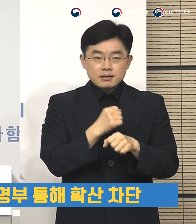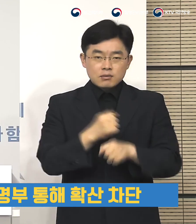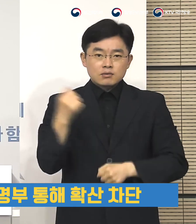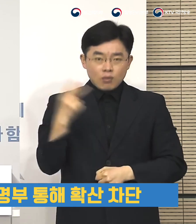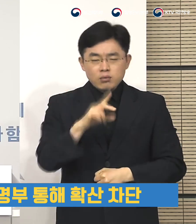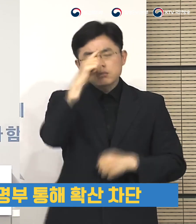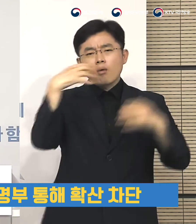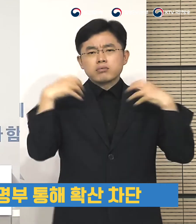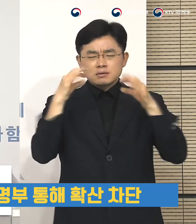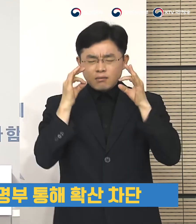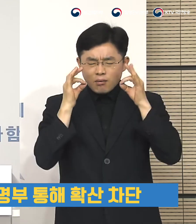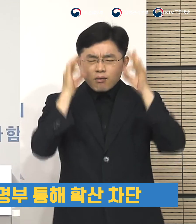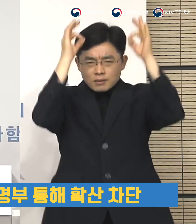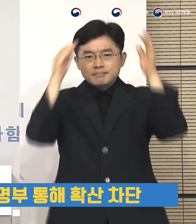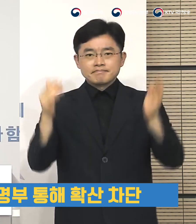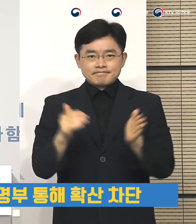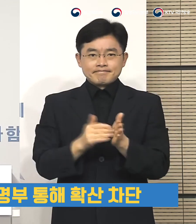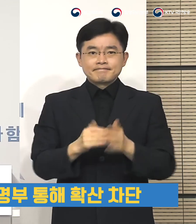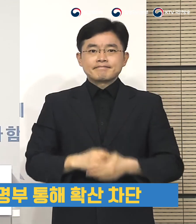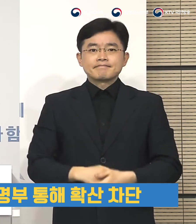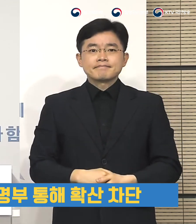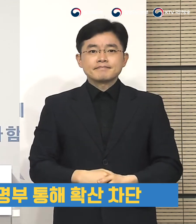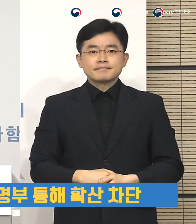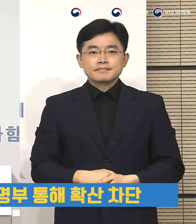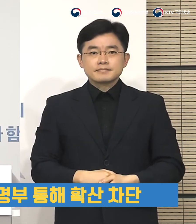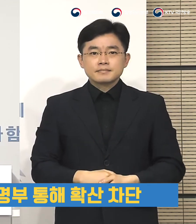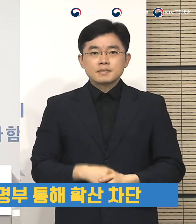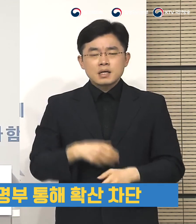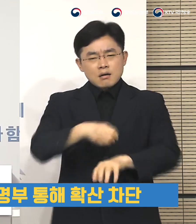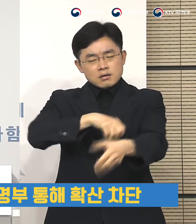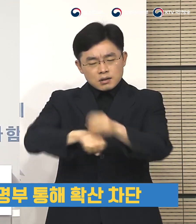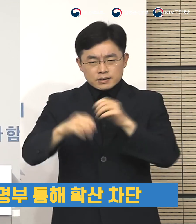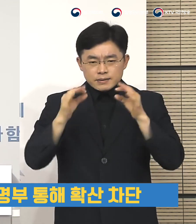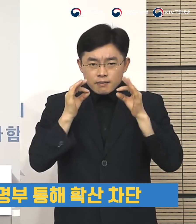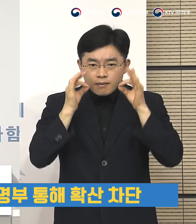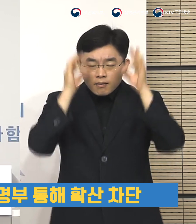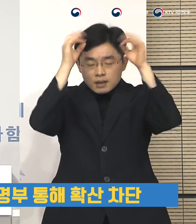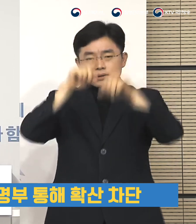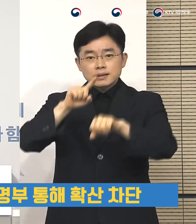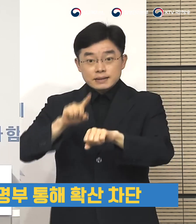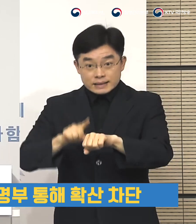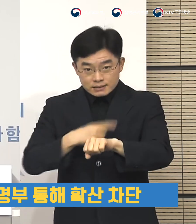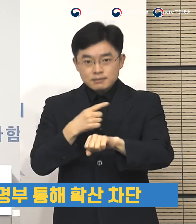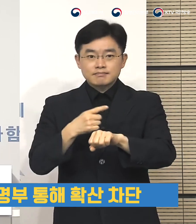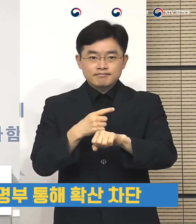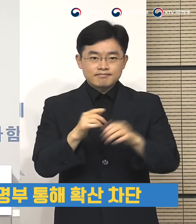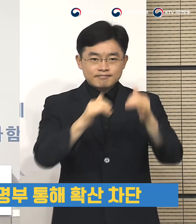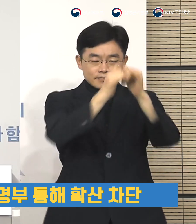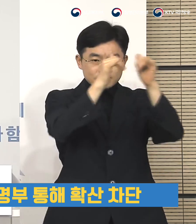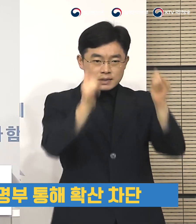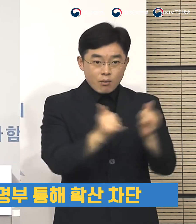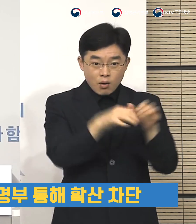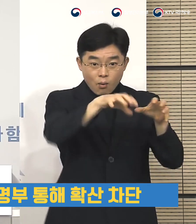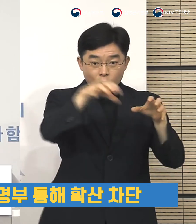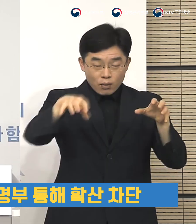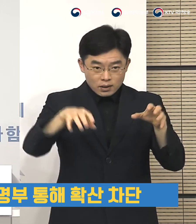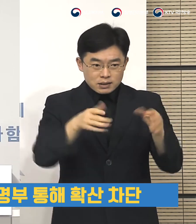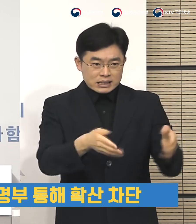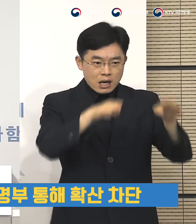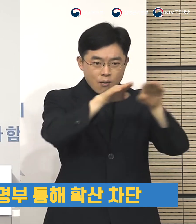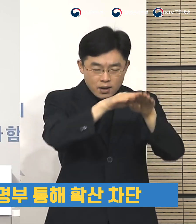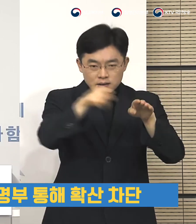범정부적인 노력을 기울여 왔습니다. 이러한 적극적 노력으로 대규모의 집단, 시설의 감염 발생은